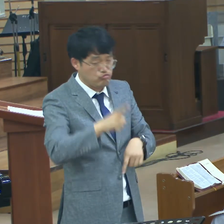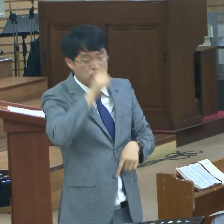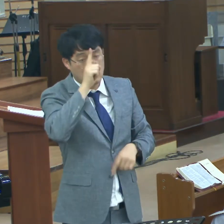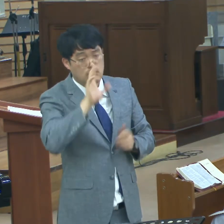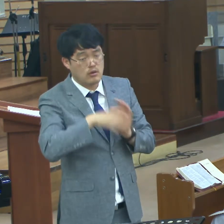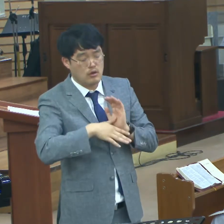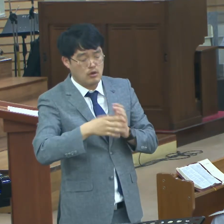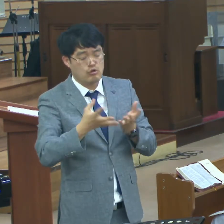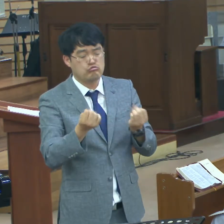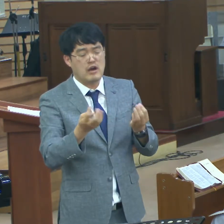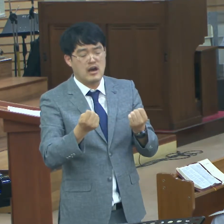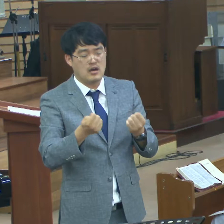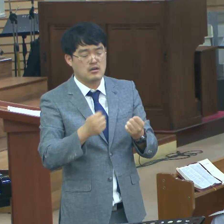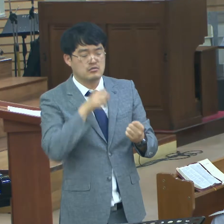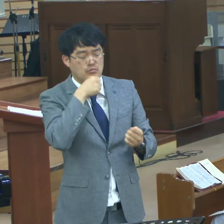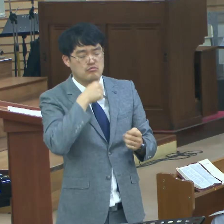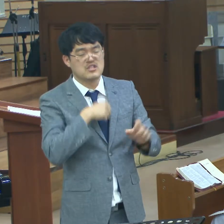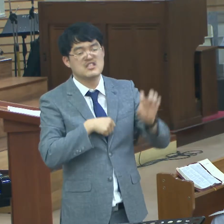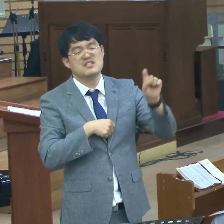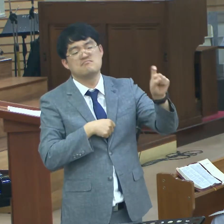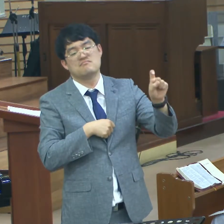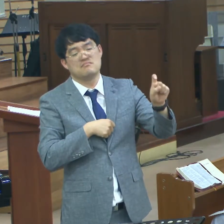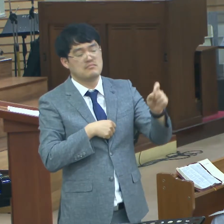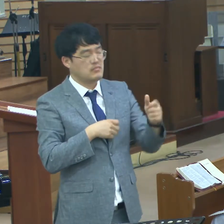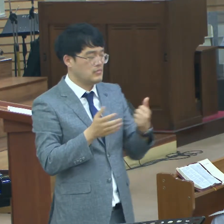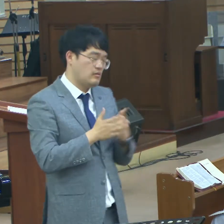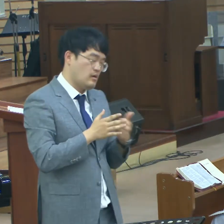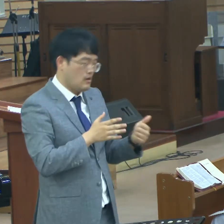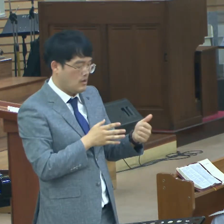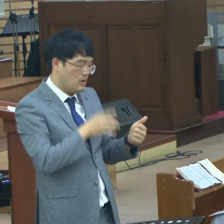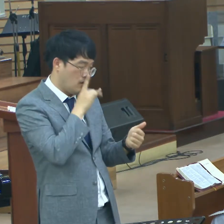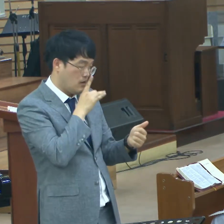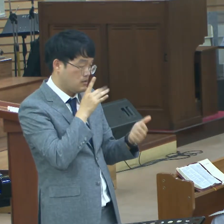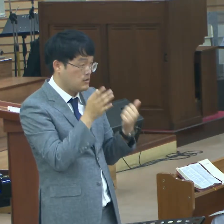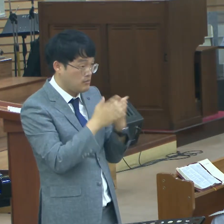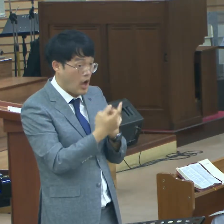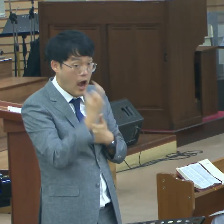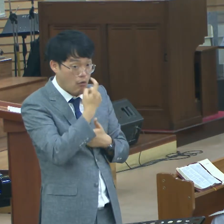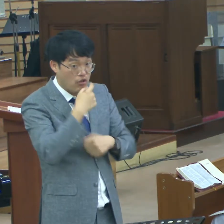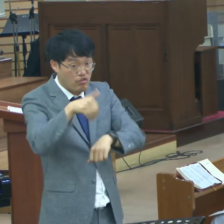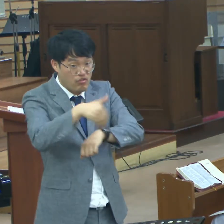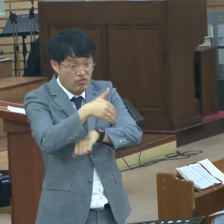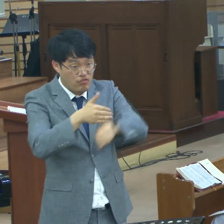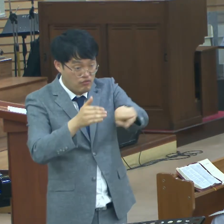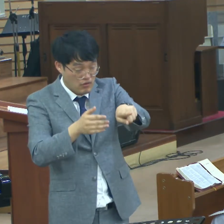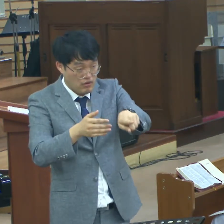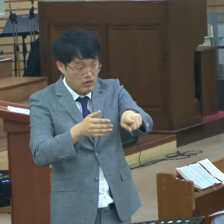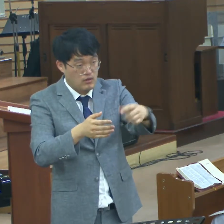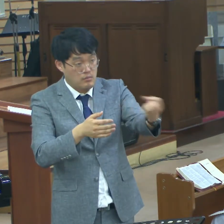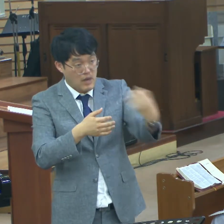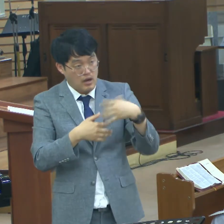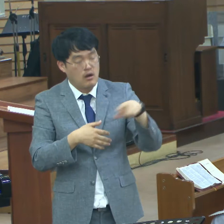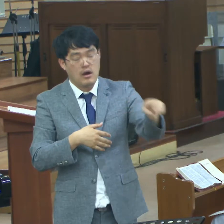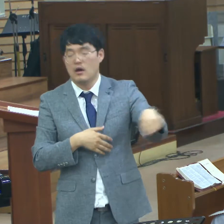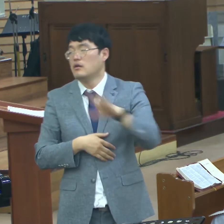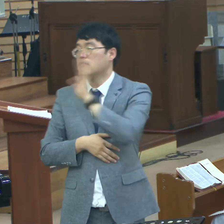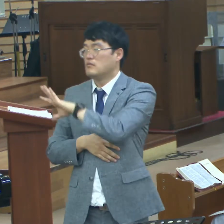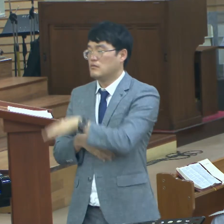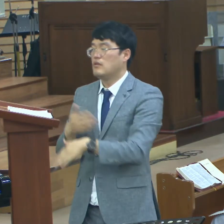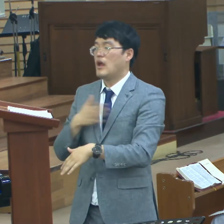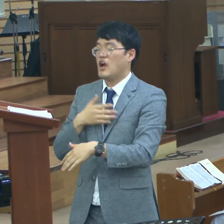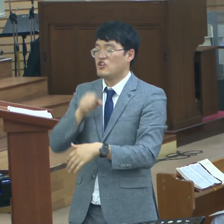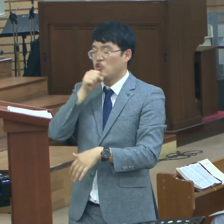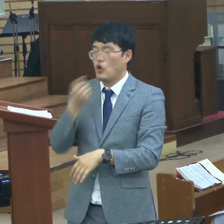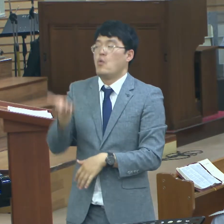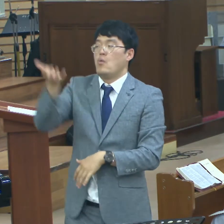선생님이 자기가 성적을 올려주겠다. 어머니 안심하라. 그래서 학원 선생님을 애국처럼 믿었다는 거예요.